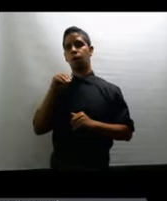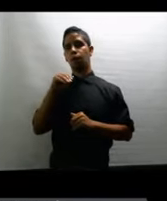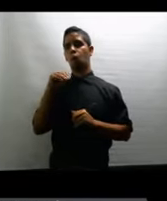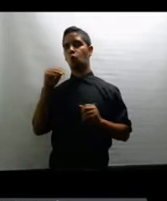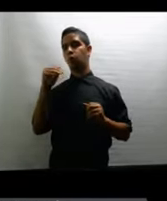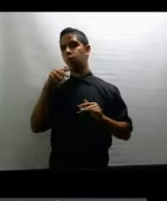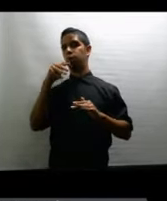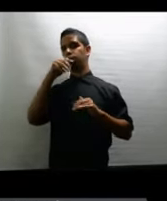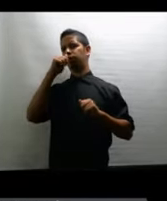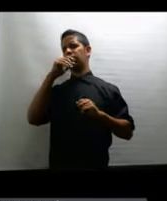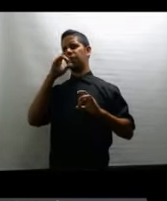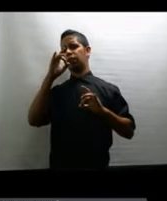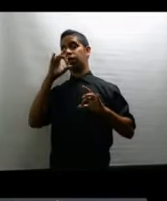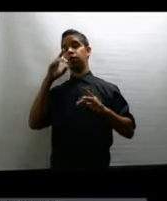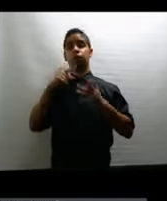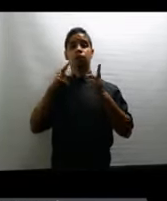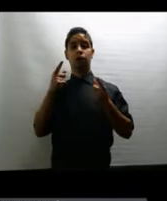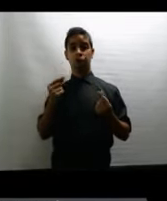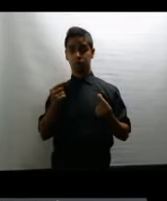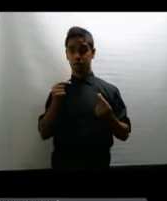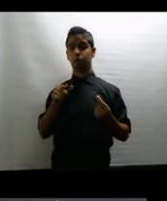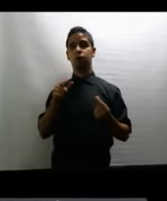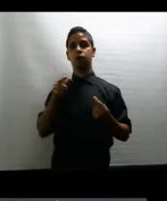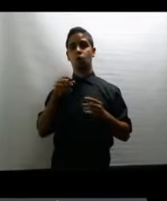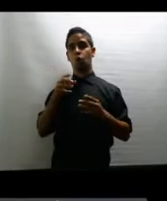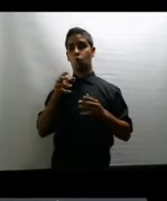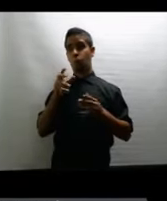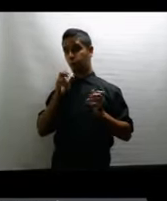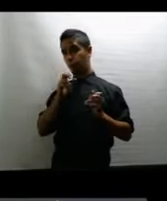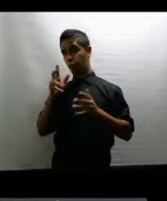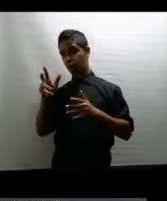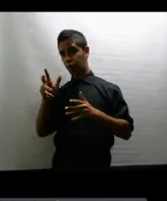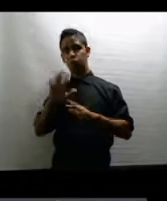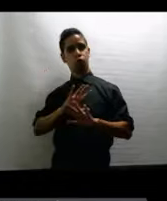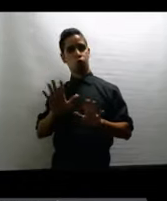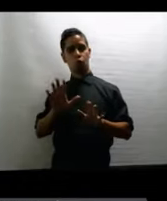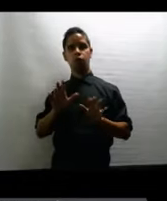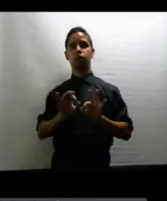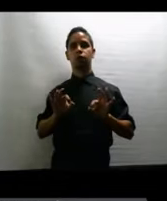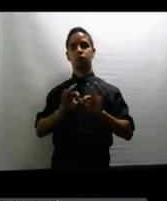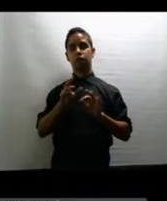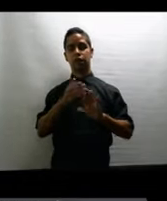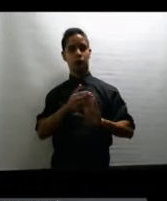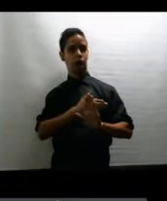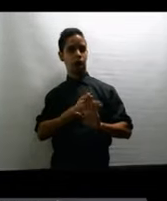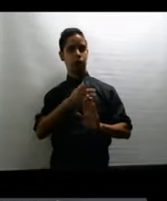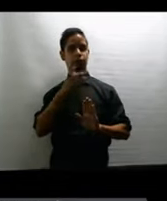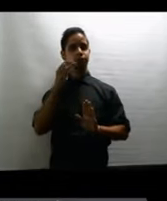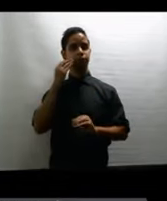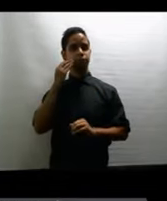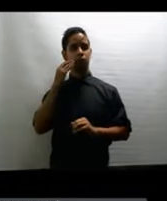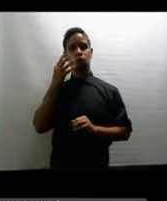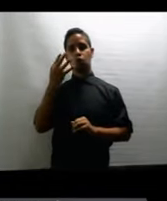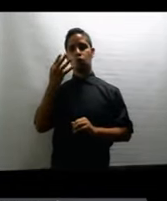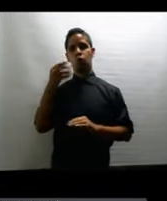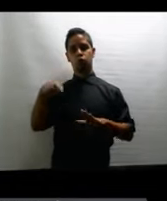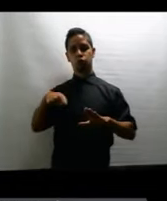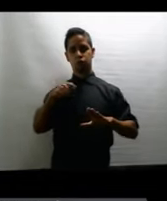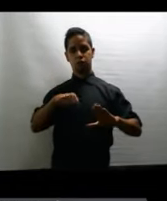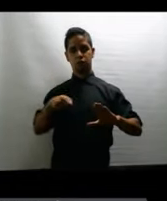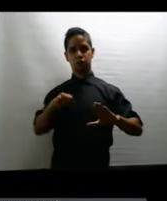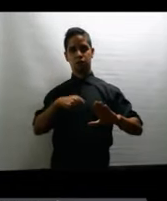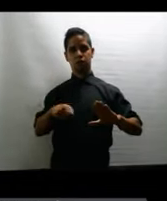soda. No lo botes. No. Primero intenta empaparlo en una mezcla de 4 cucharadas de bicarbonato de